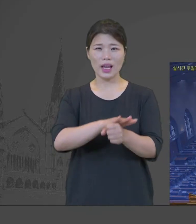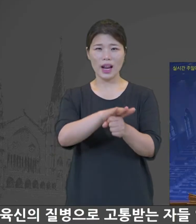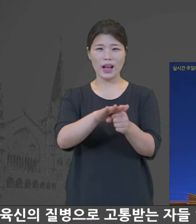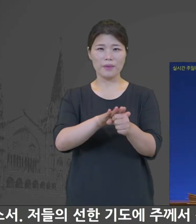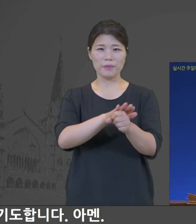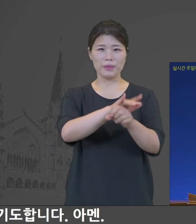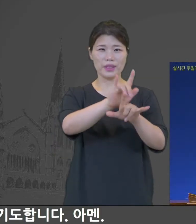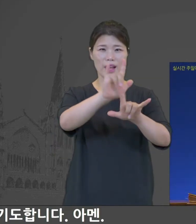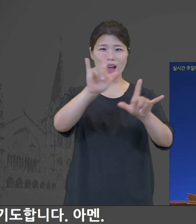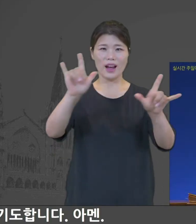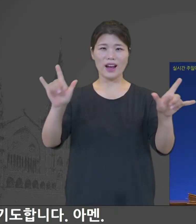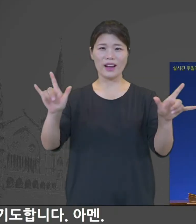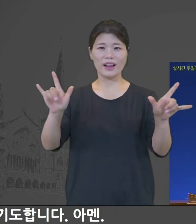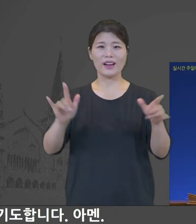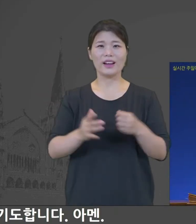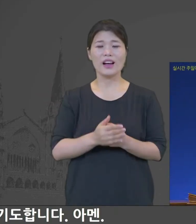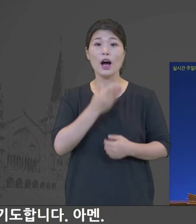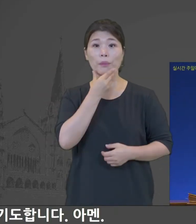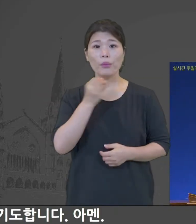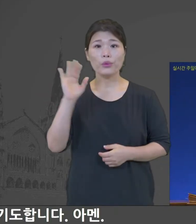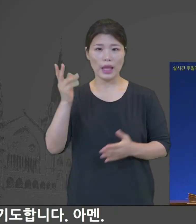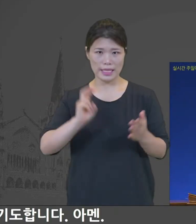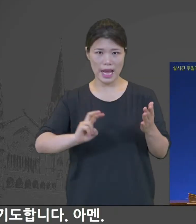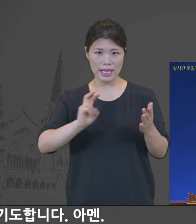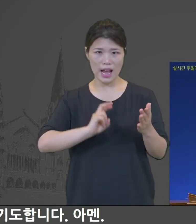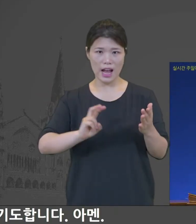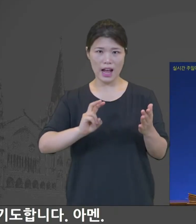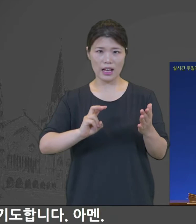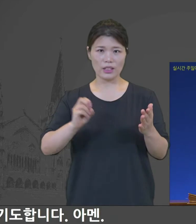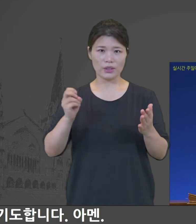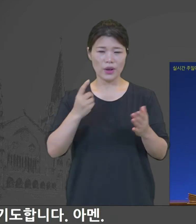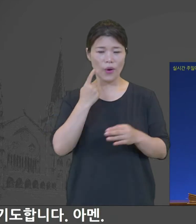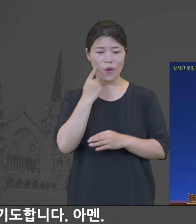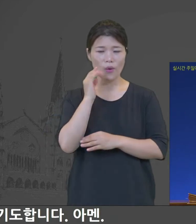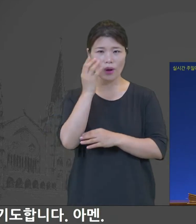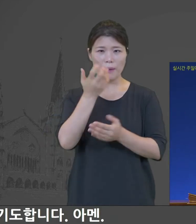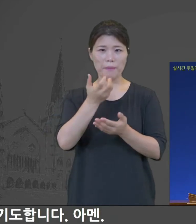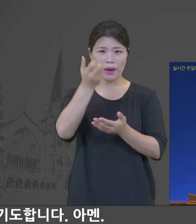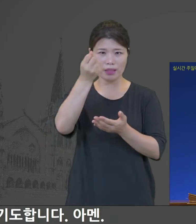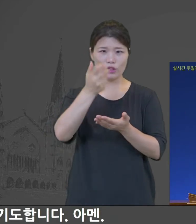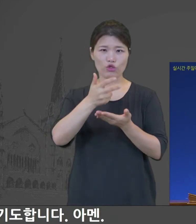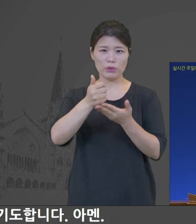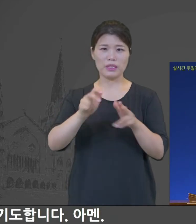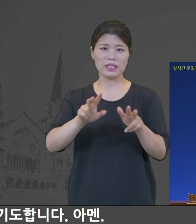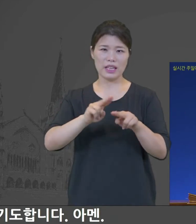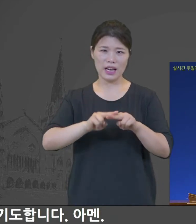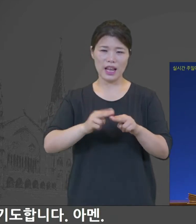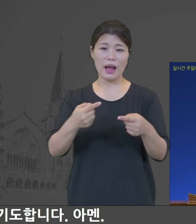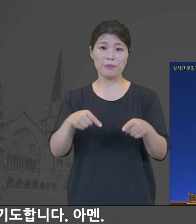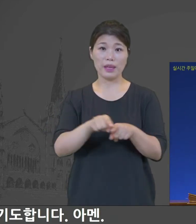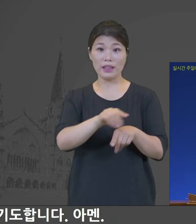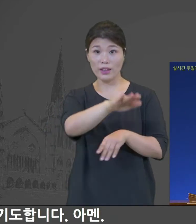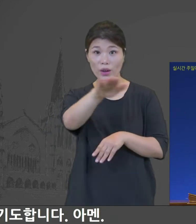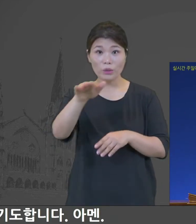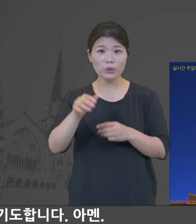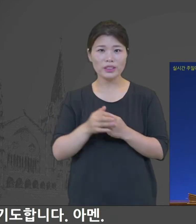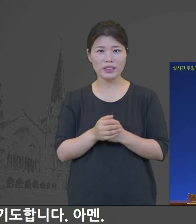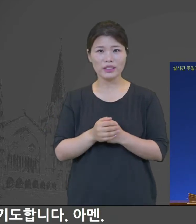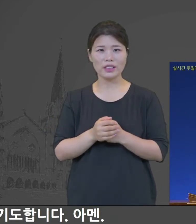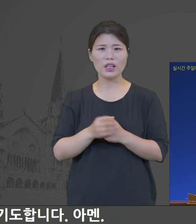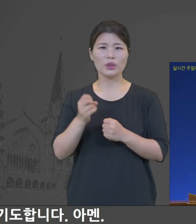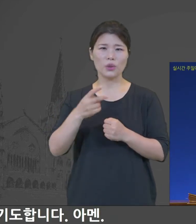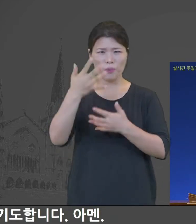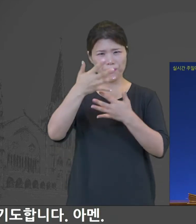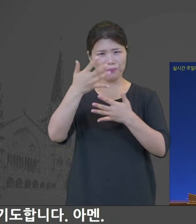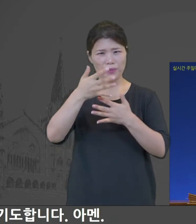사랑합니다. 복된 찬양으로 섬김으로 영광 받으신 주님, 이 자리에 함께한 충현의 가족들, 또